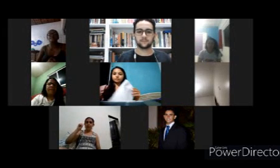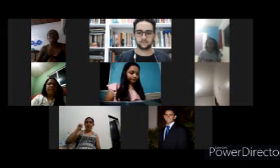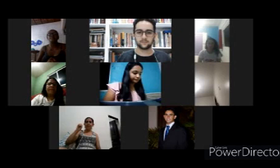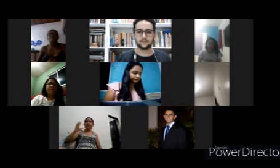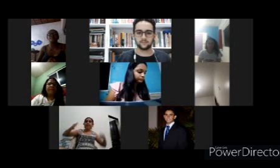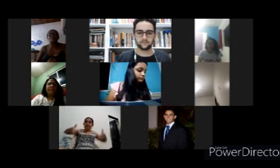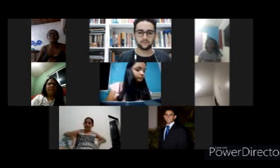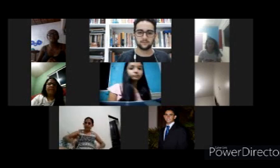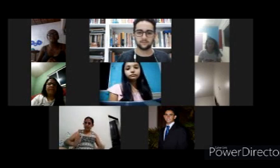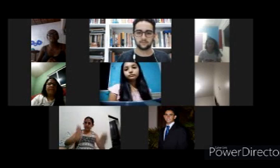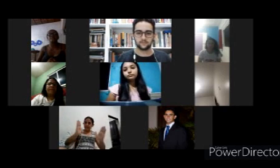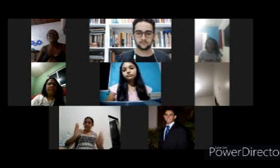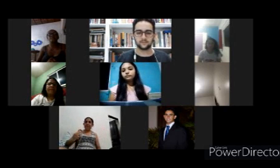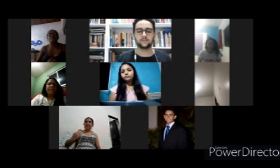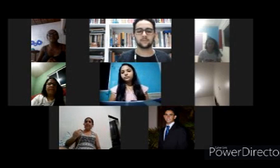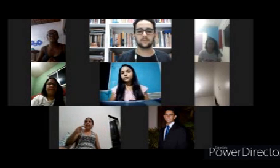50. Nasci em